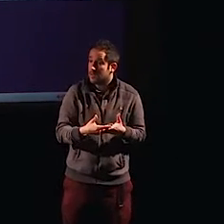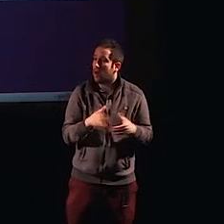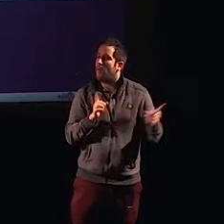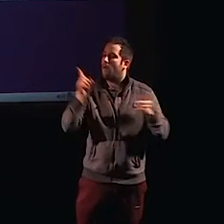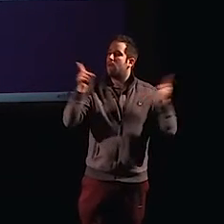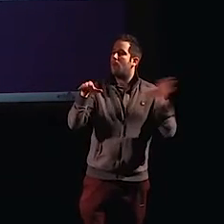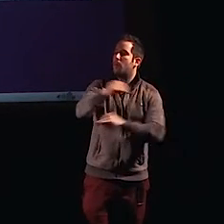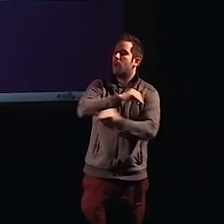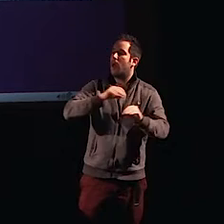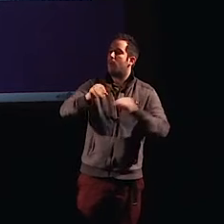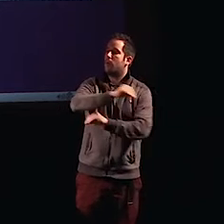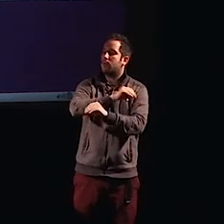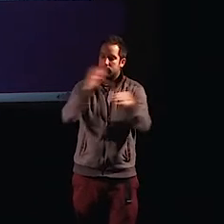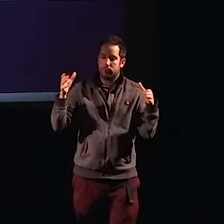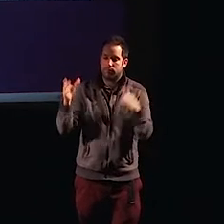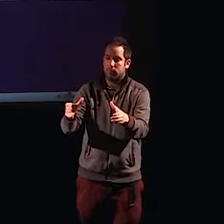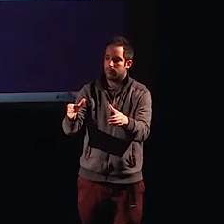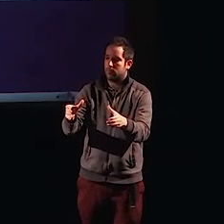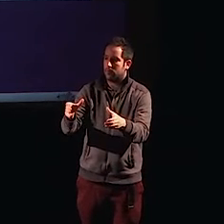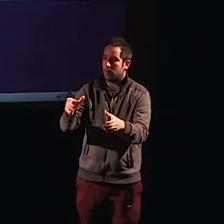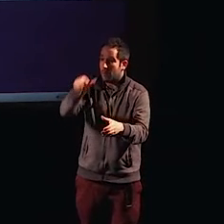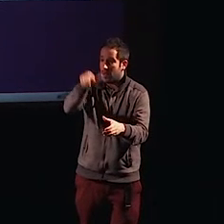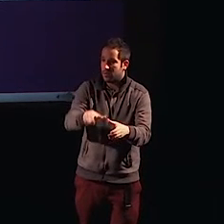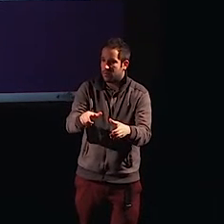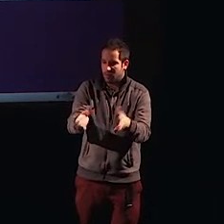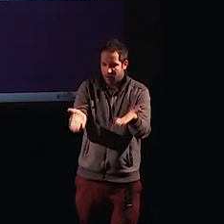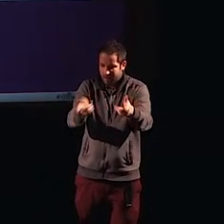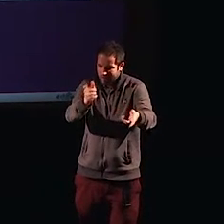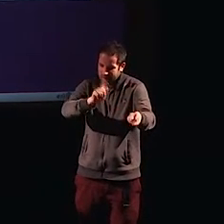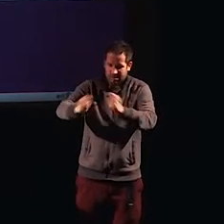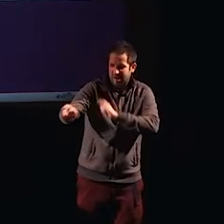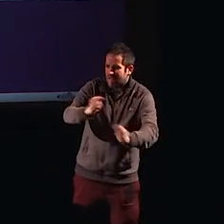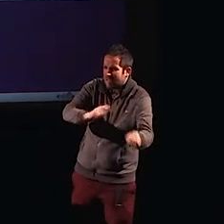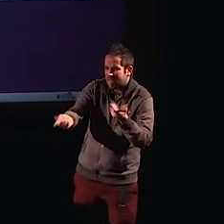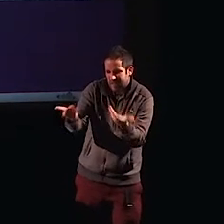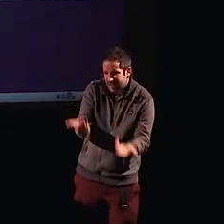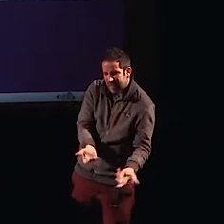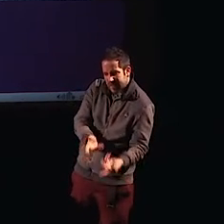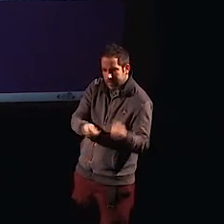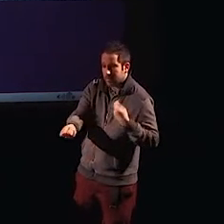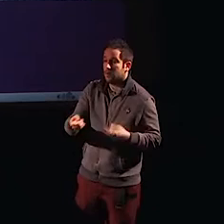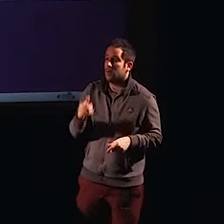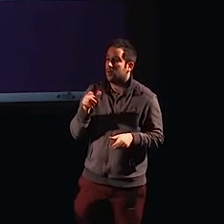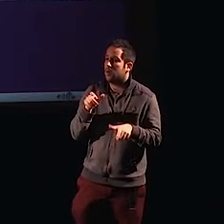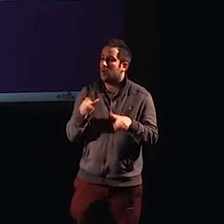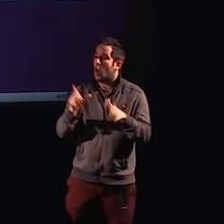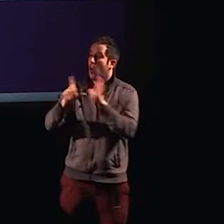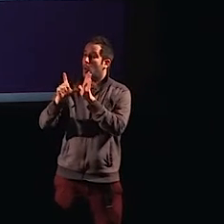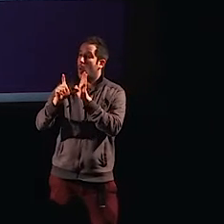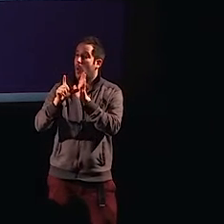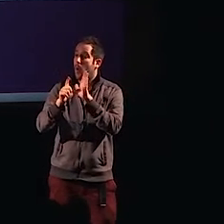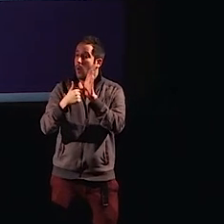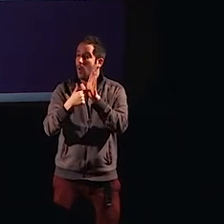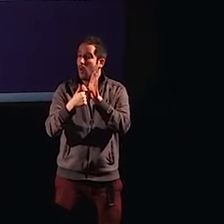populaires où tout le peuple est rassemblé autour d'une personne qu'on va déchiqueter en morceaux, littéralement. On va lui écrire des morceaux de la loi qu'il a